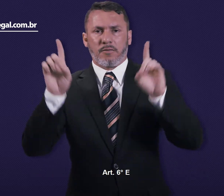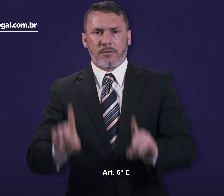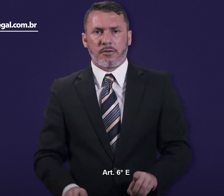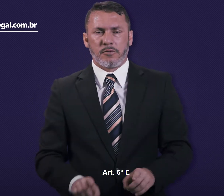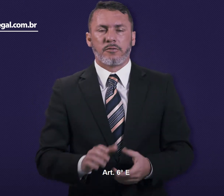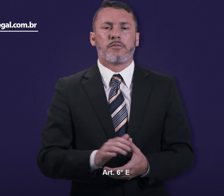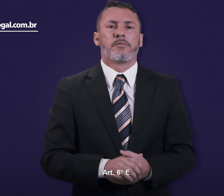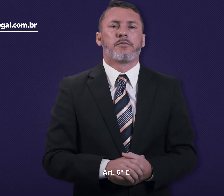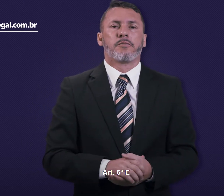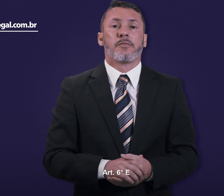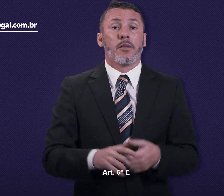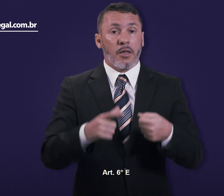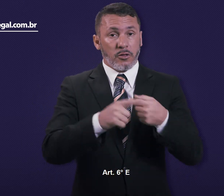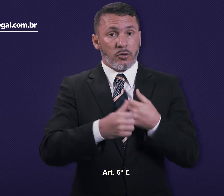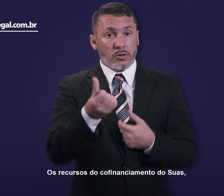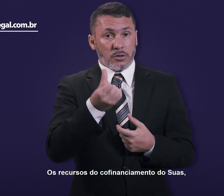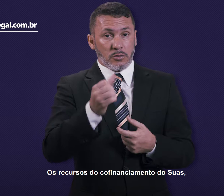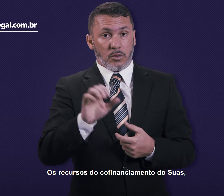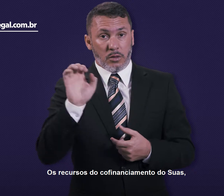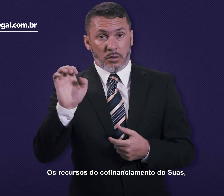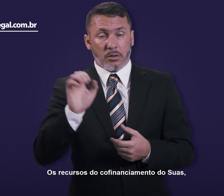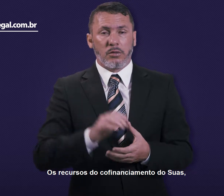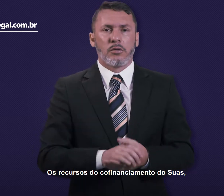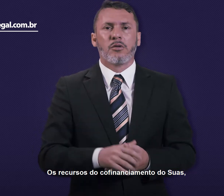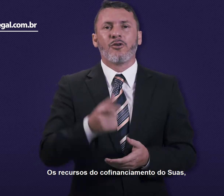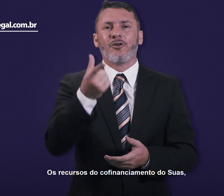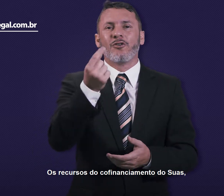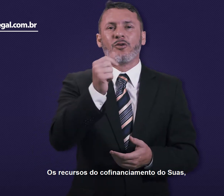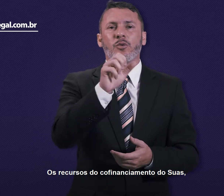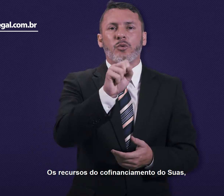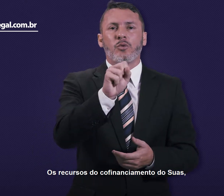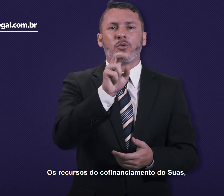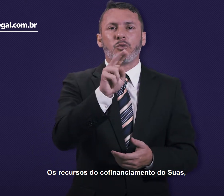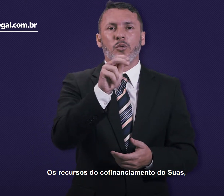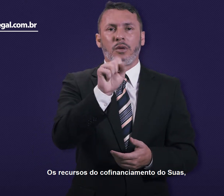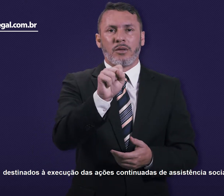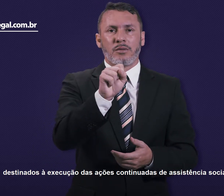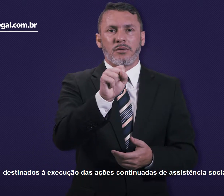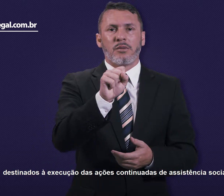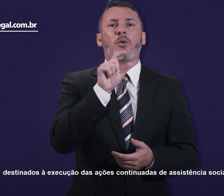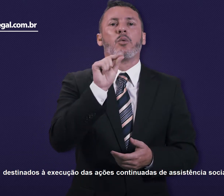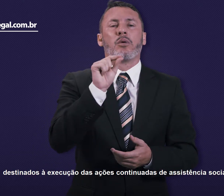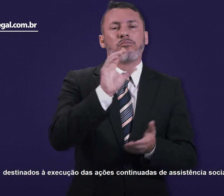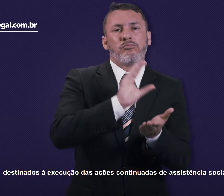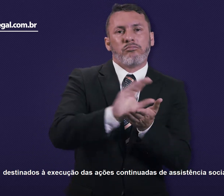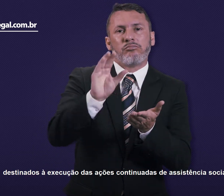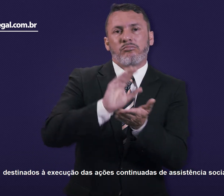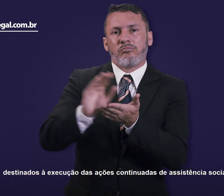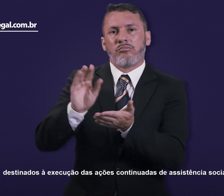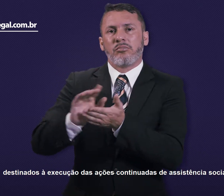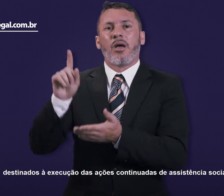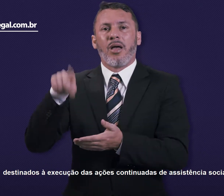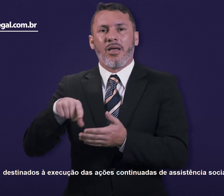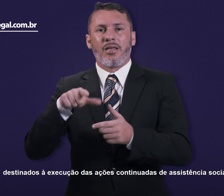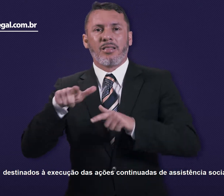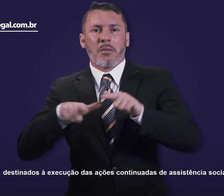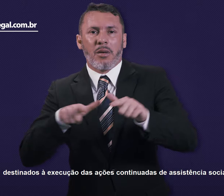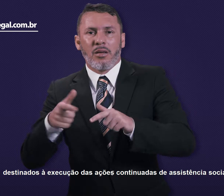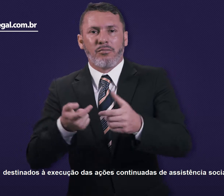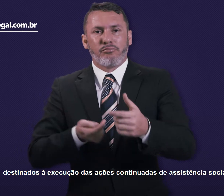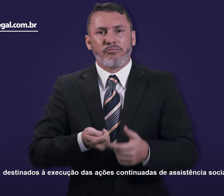deficiência. Artigo 6º-E. Os recursos do cofinanciamento do SUAS, destinados à execução das